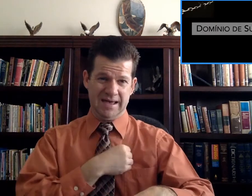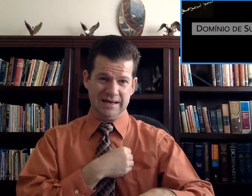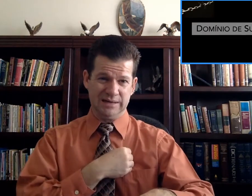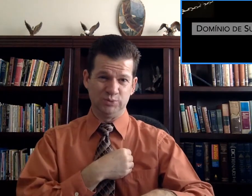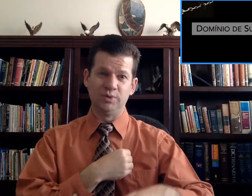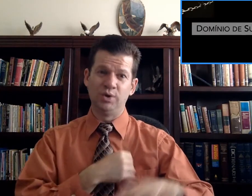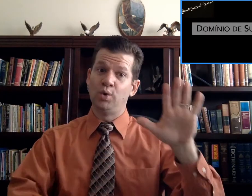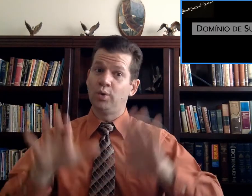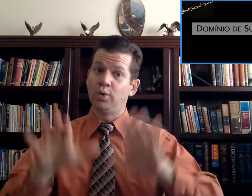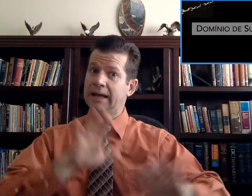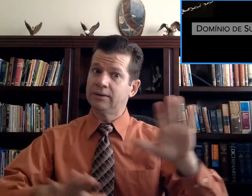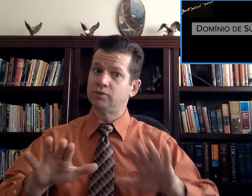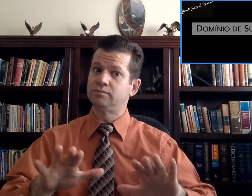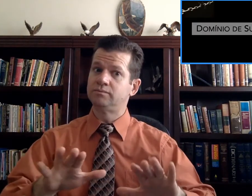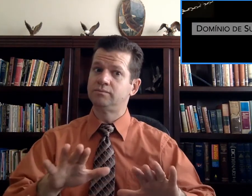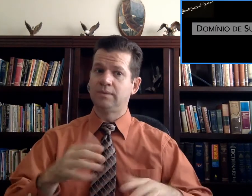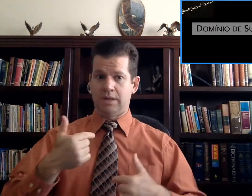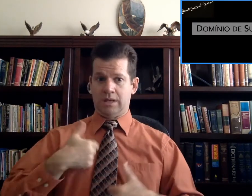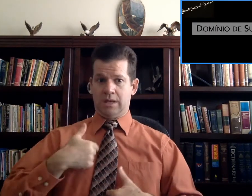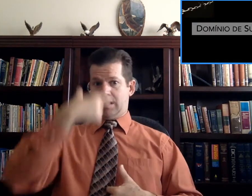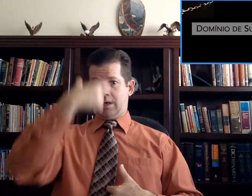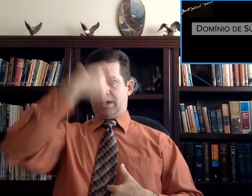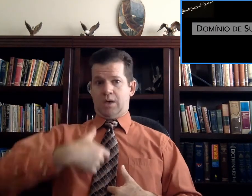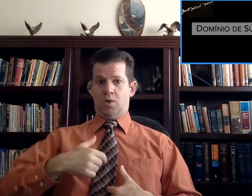pecado, cuidado.